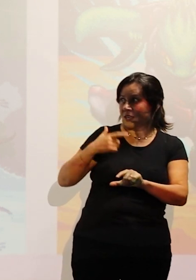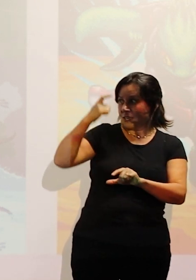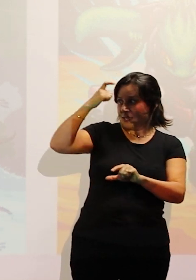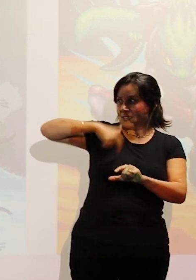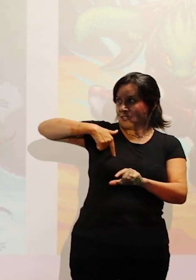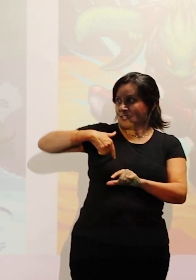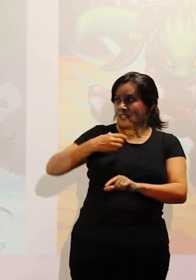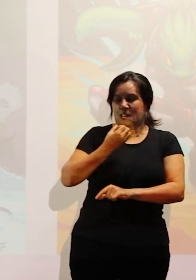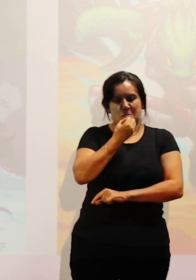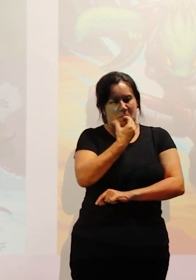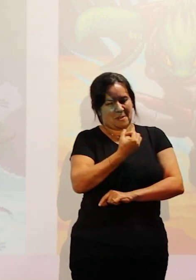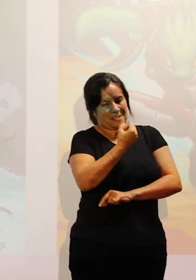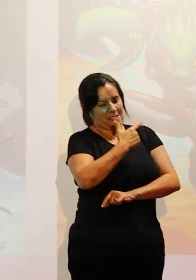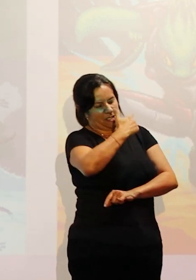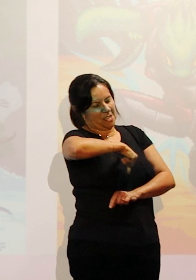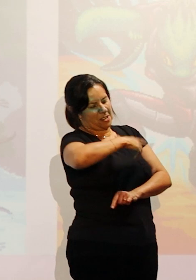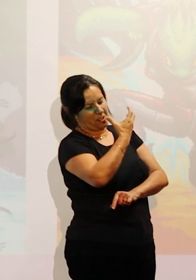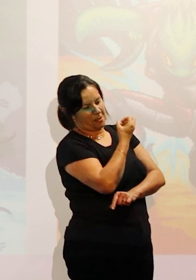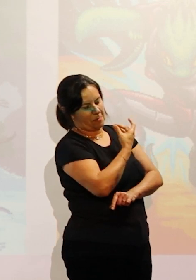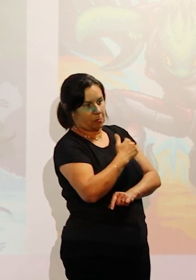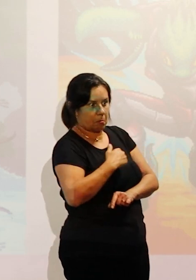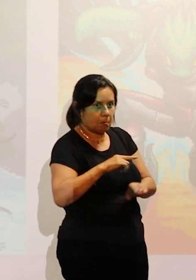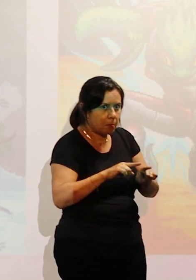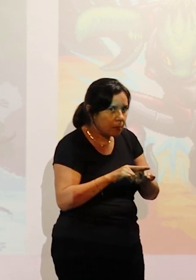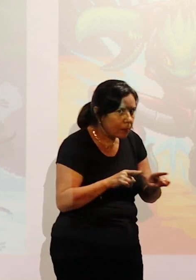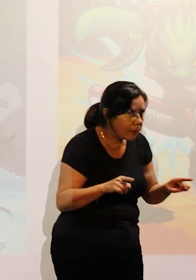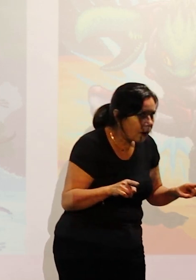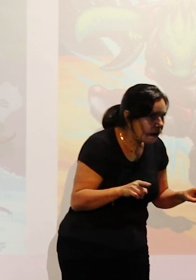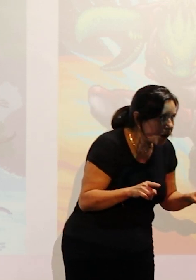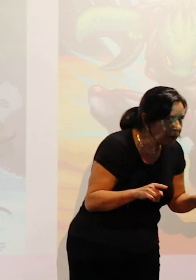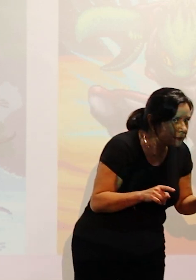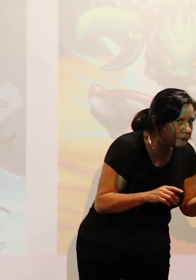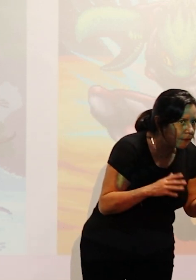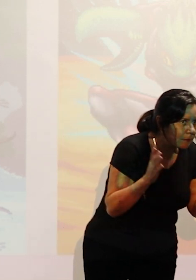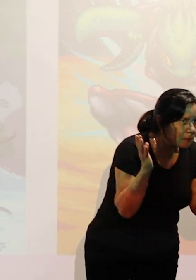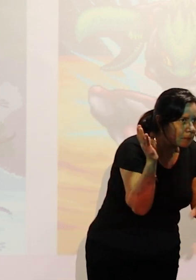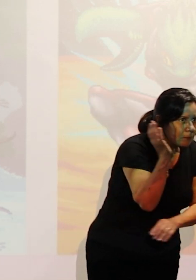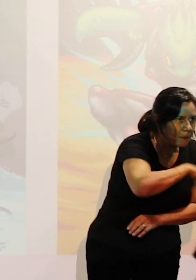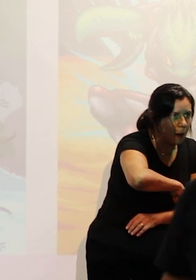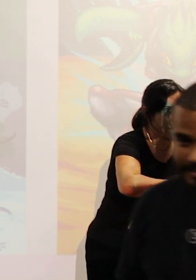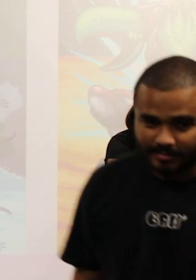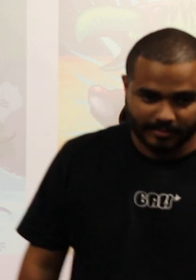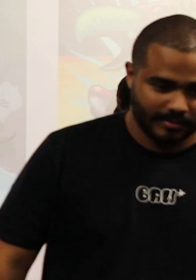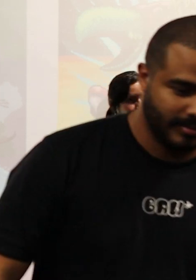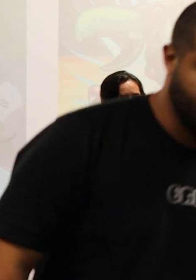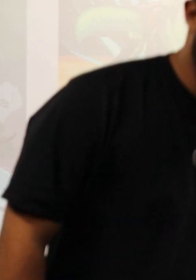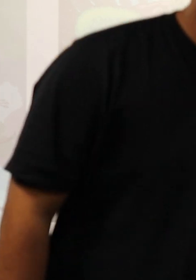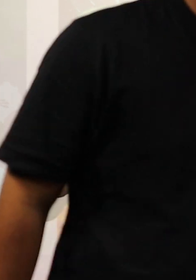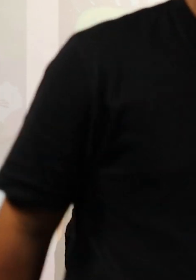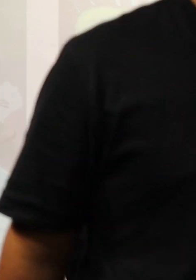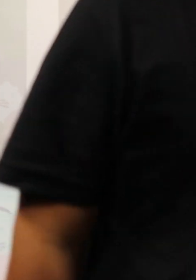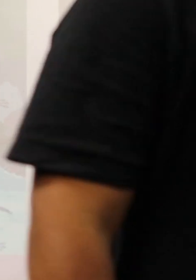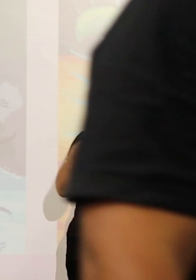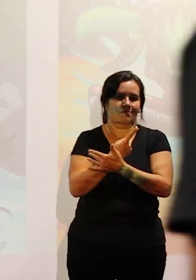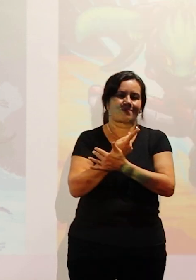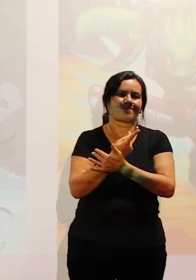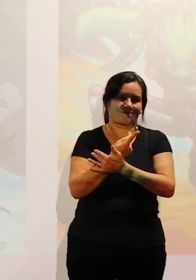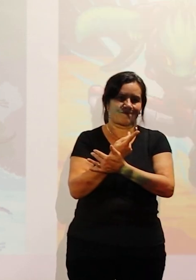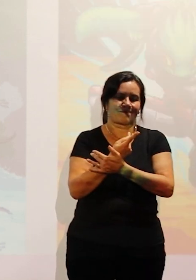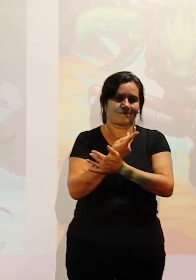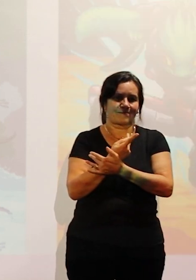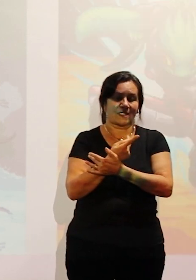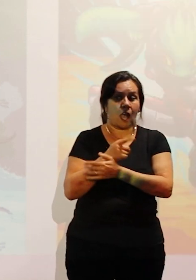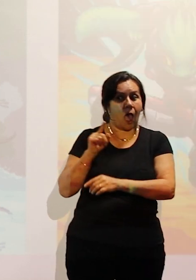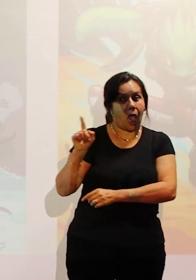personagens são muito boazinhas, até ver o quanto os meus personagens de RPG são ruins. Mas as pessoas se enganam por causa do branco e do rosa. E aí as pessoas